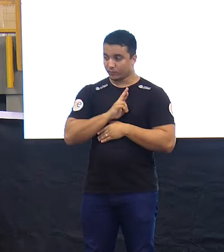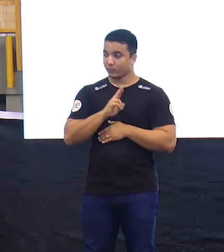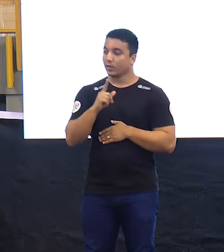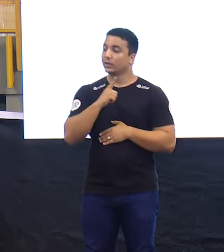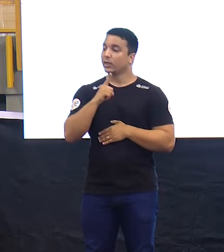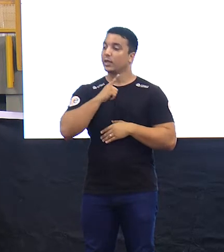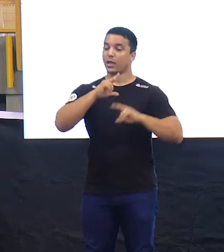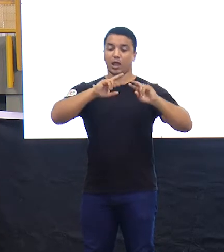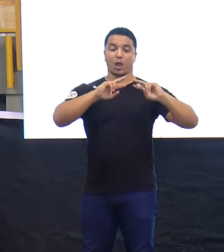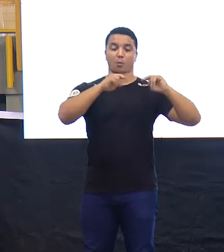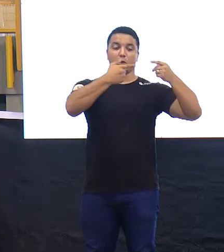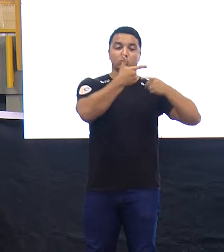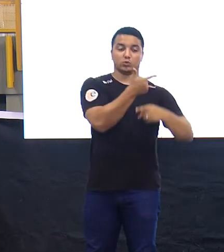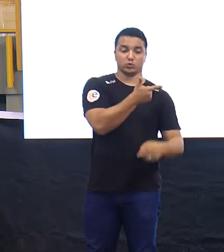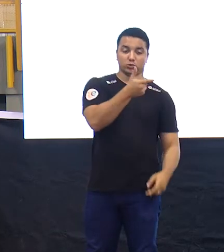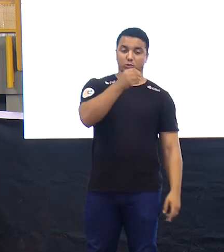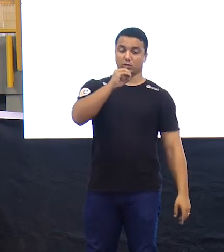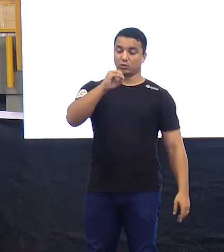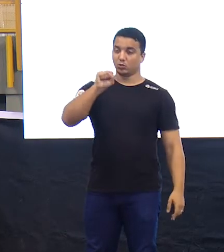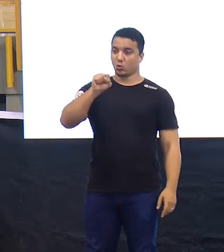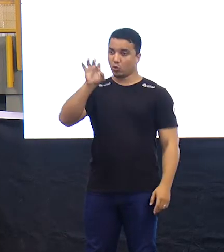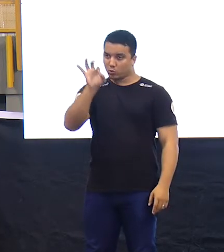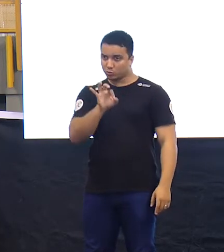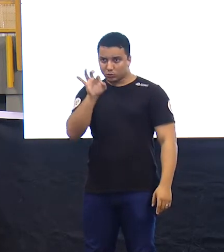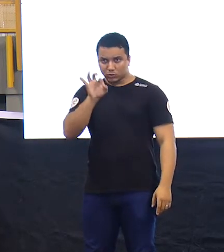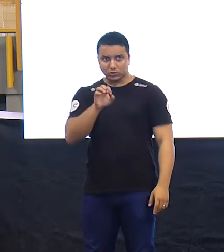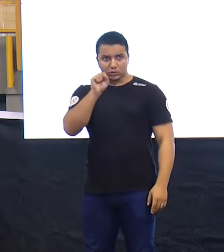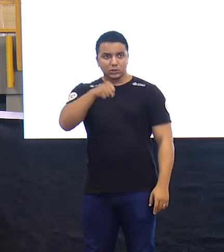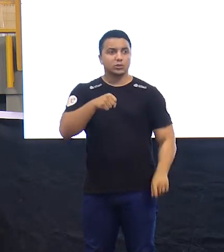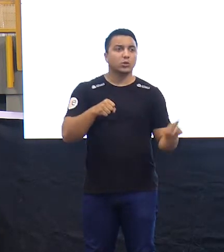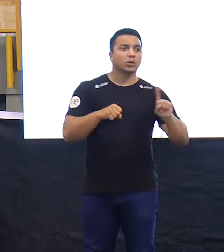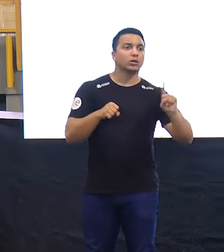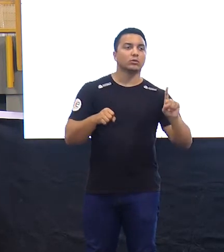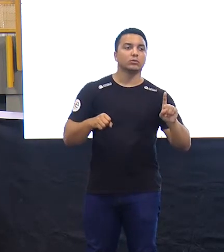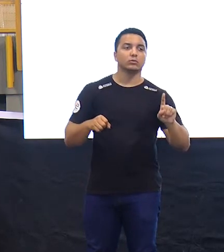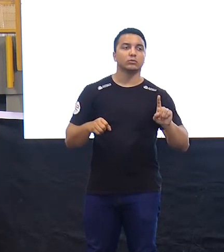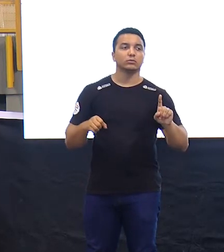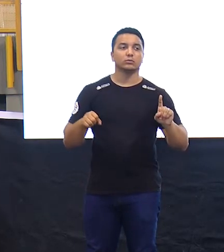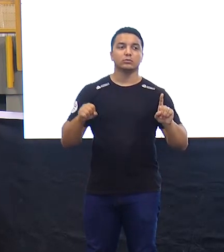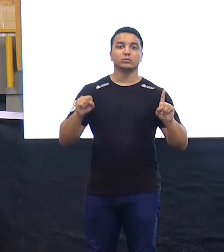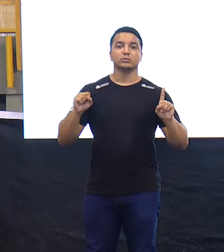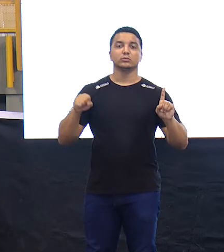Houve um aumento de 208%, sim ou não?